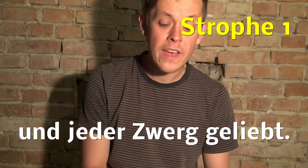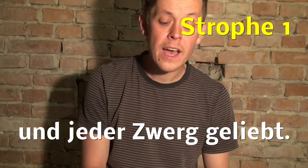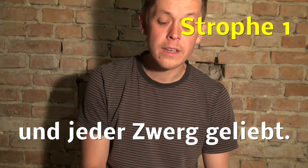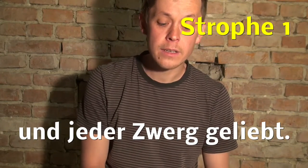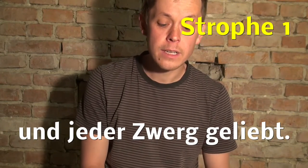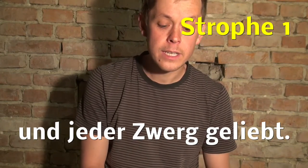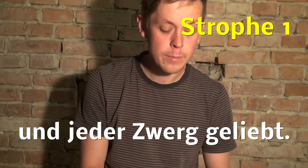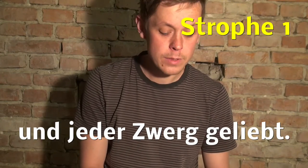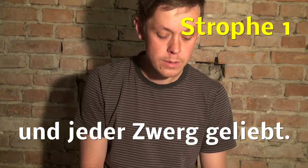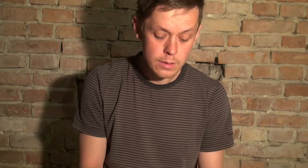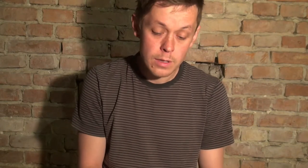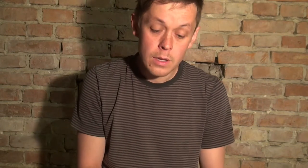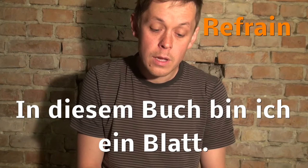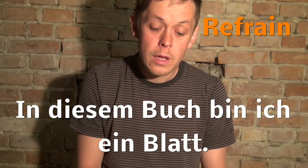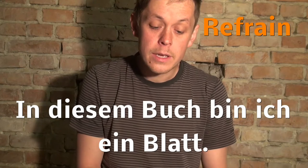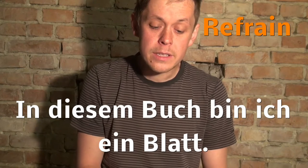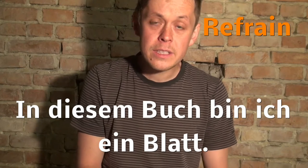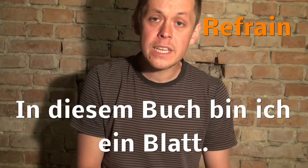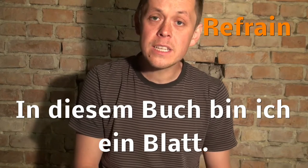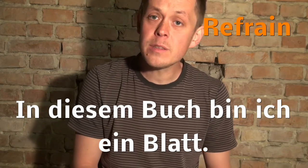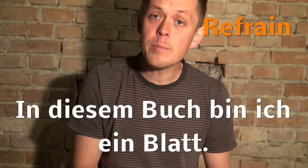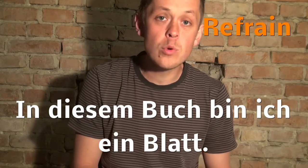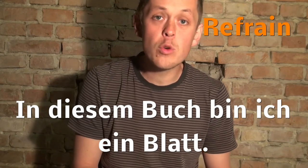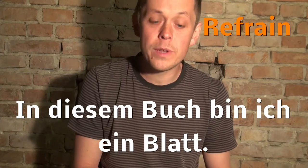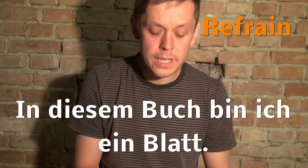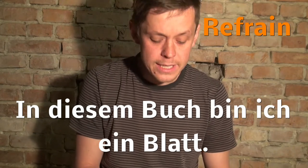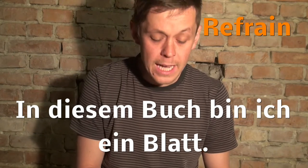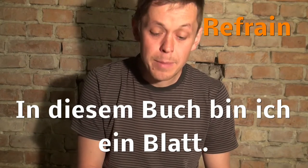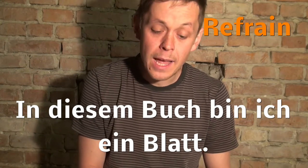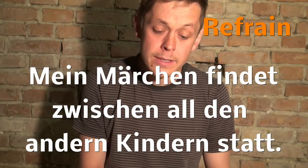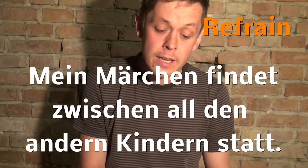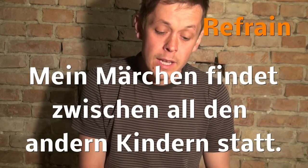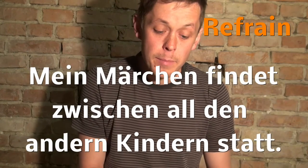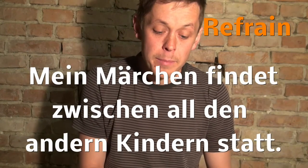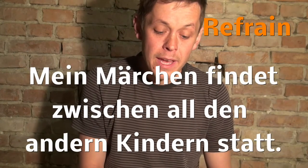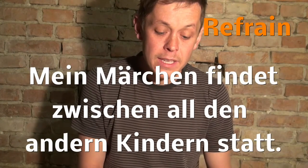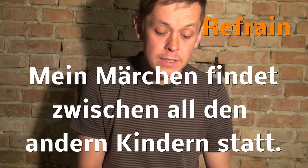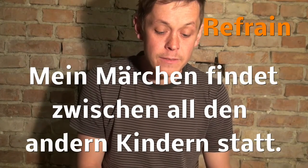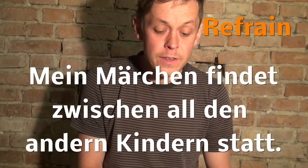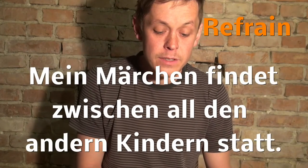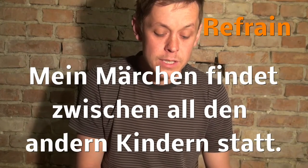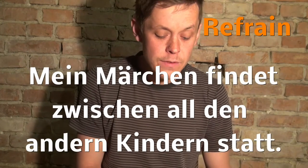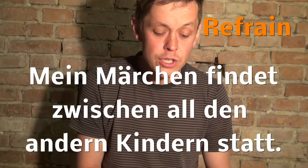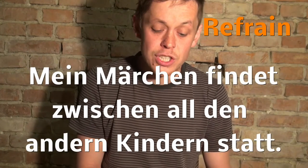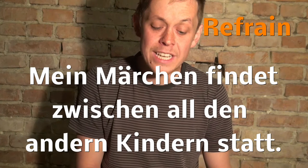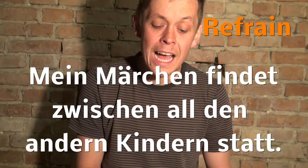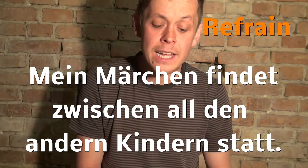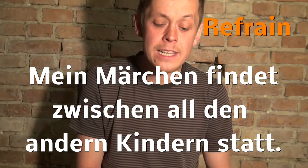Zwerg geliebt. In diesem Buch bin ich ein Blatt, mein Märchen findet zwischen all